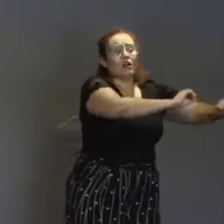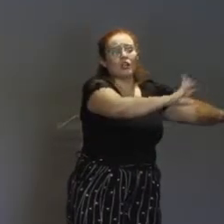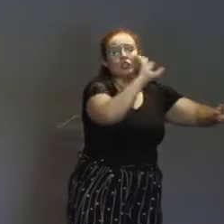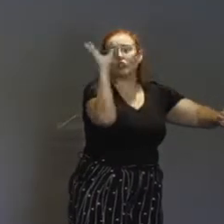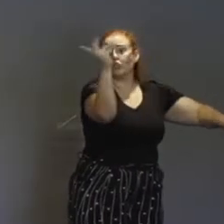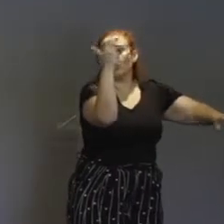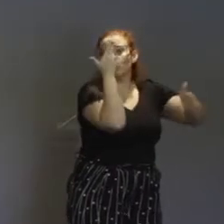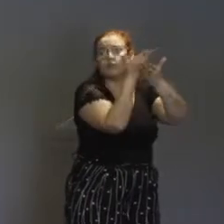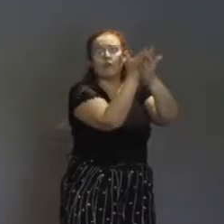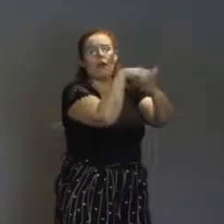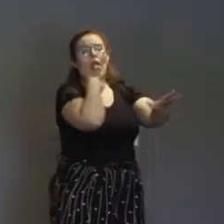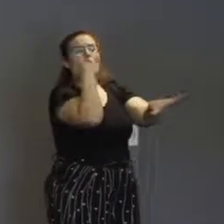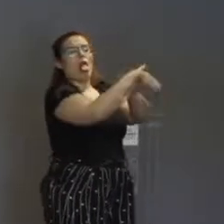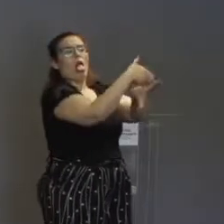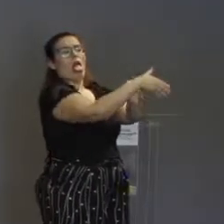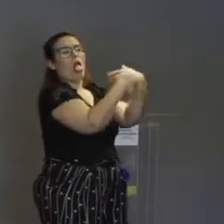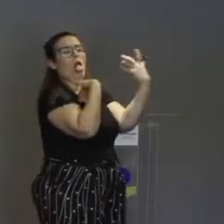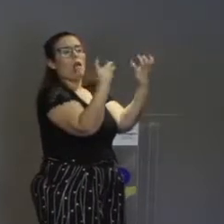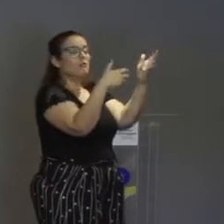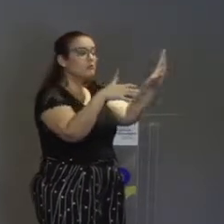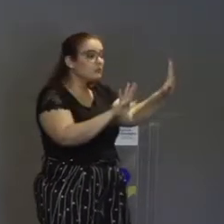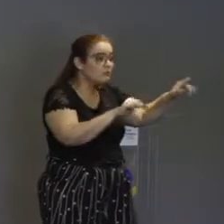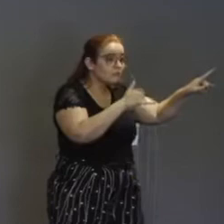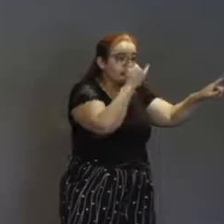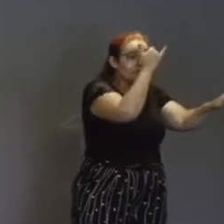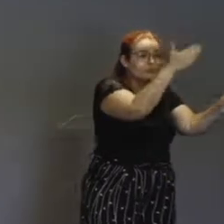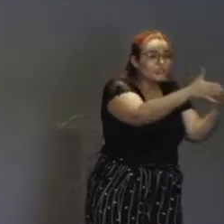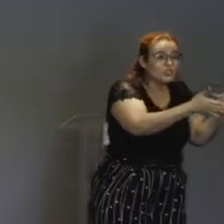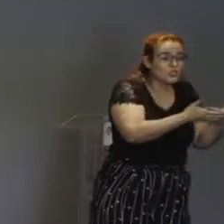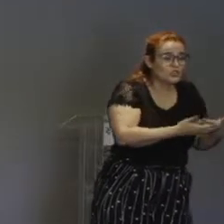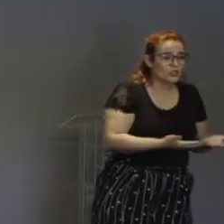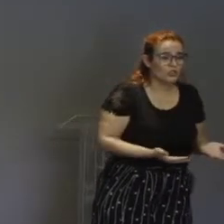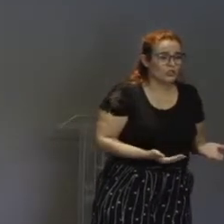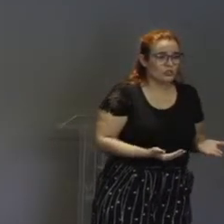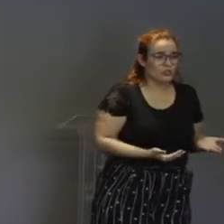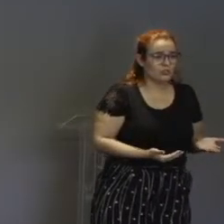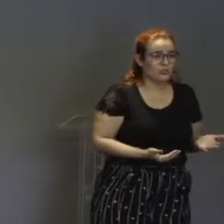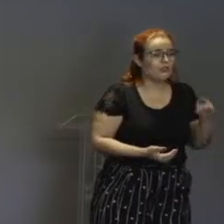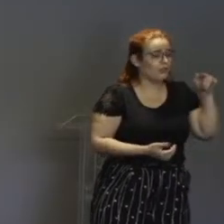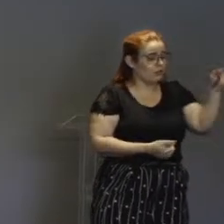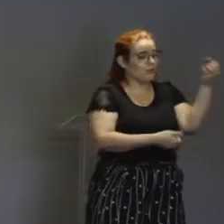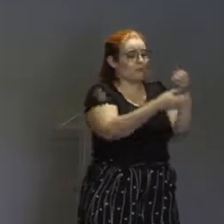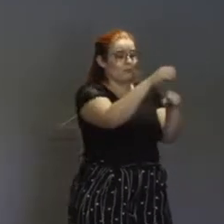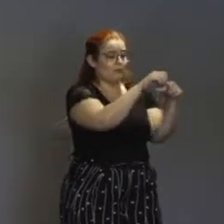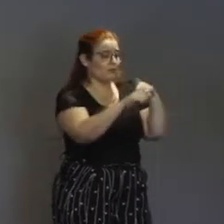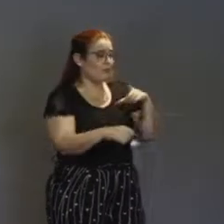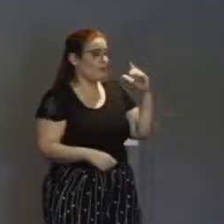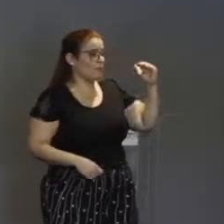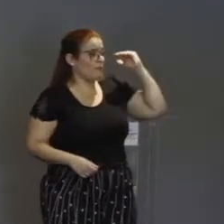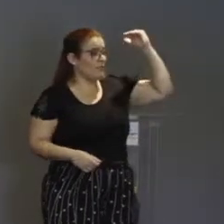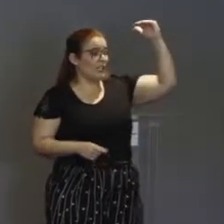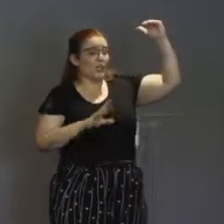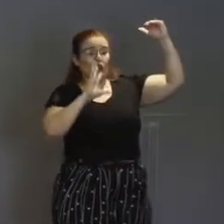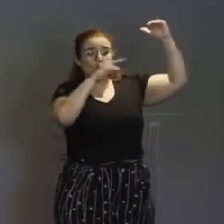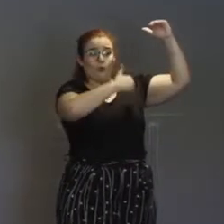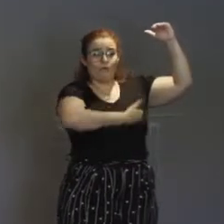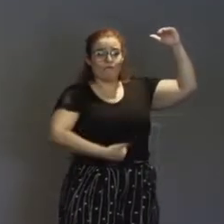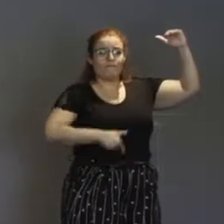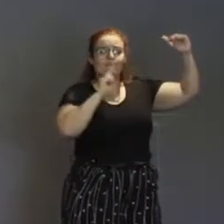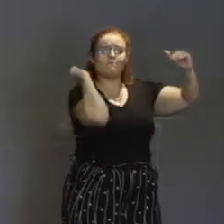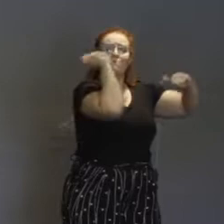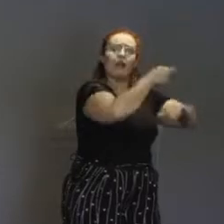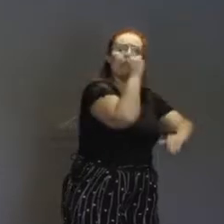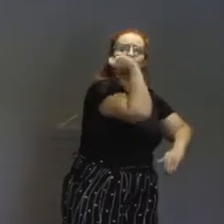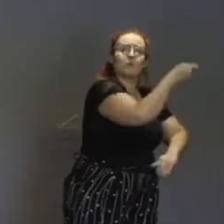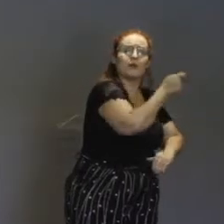ficava, Mind Lab, Mind Lab, Mind Lab, fechou. Ele era um laboratório que tinha majoritariamente financiamento público.